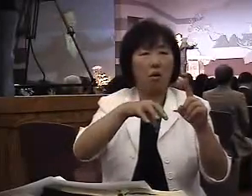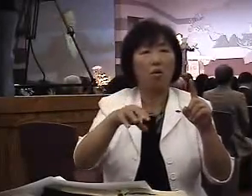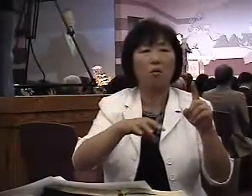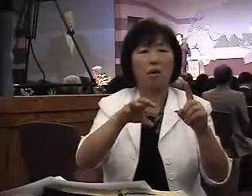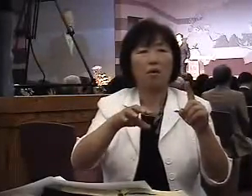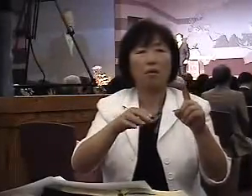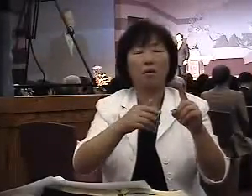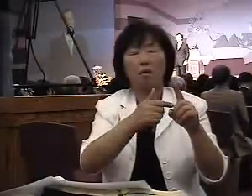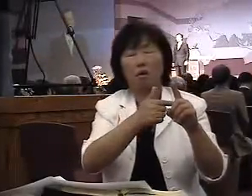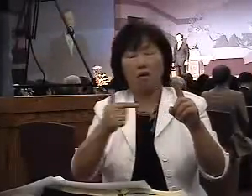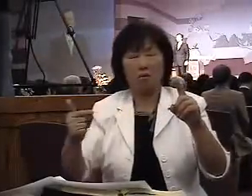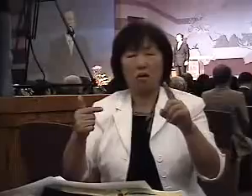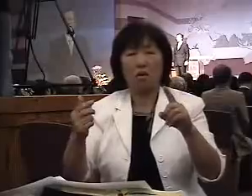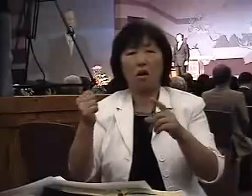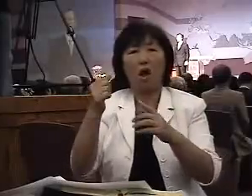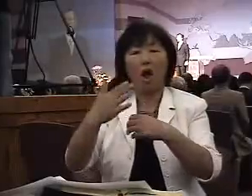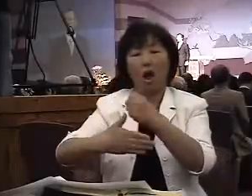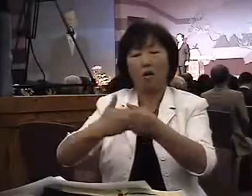하나님께서 허락을 하셨어요.